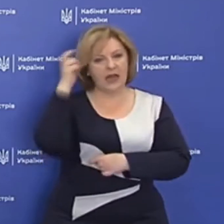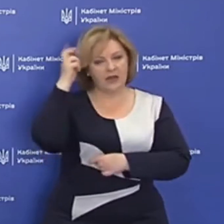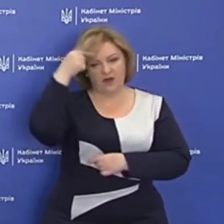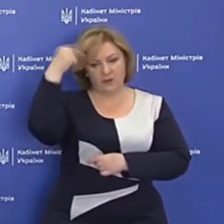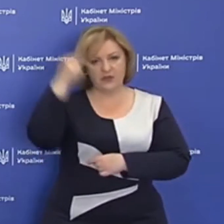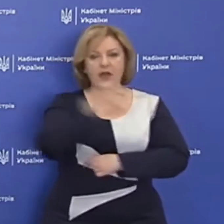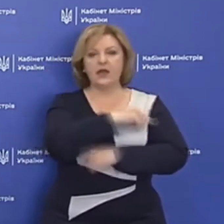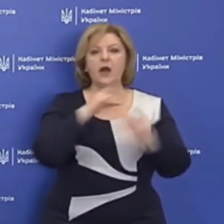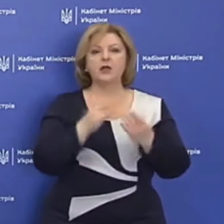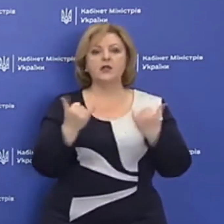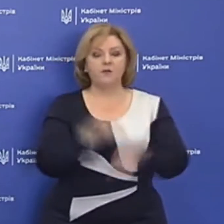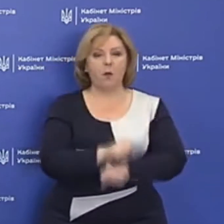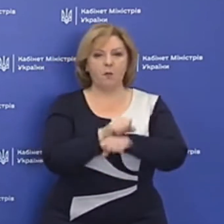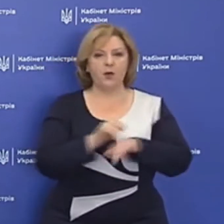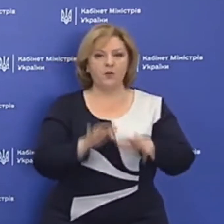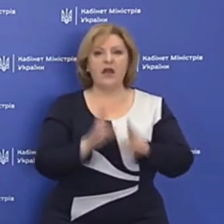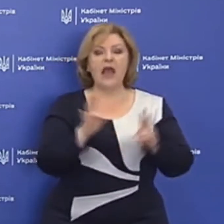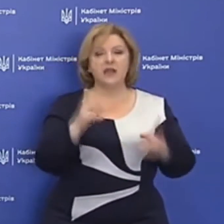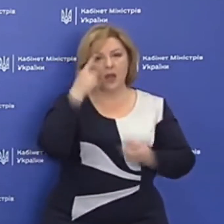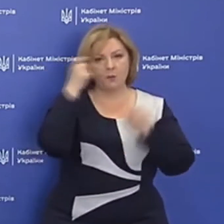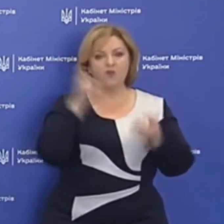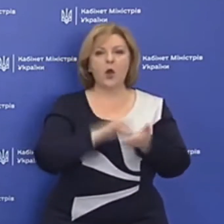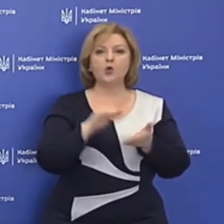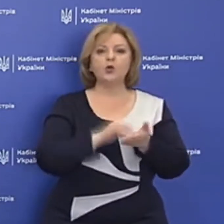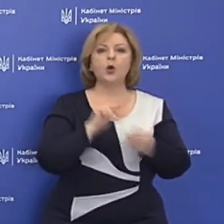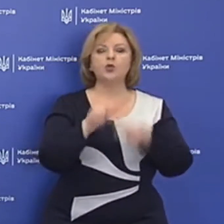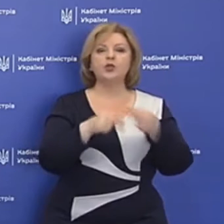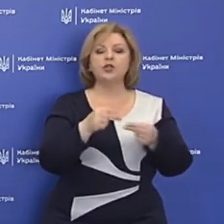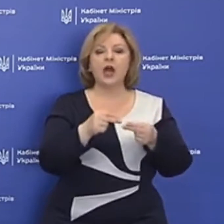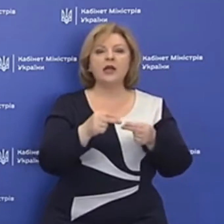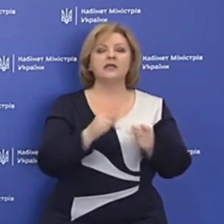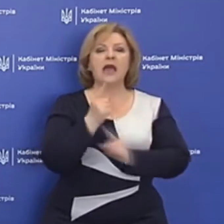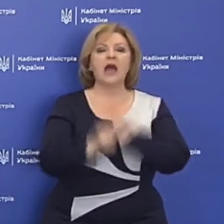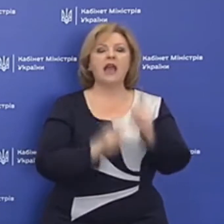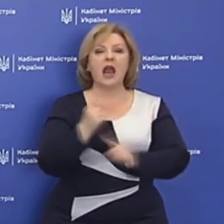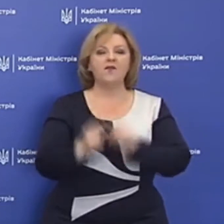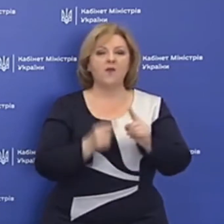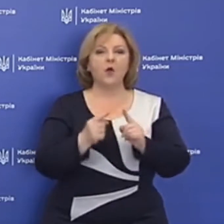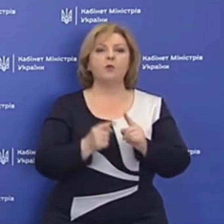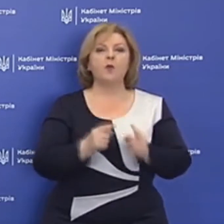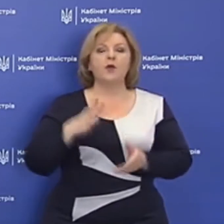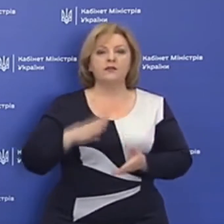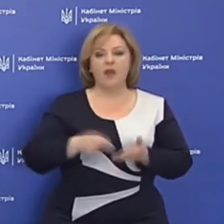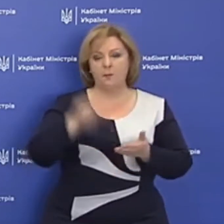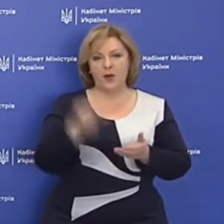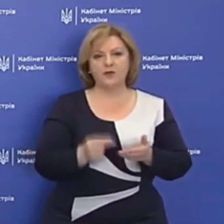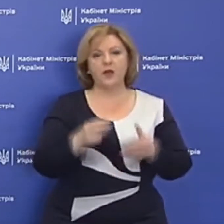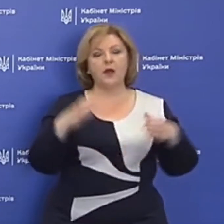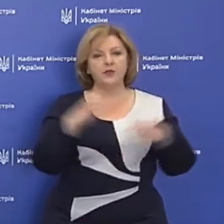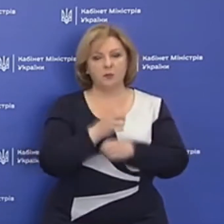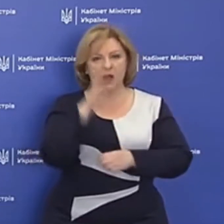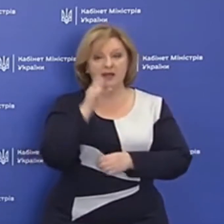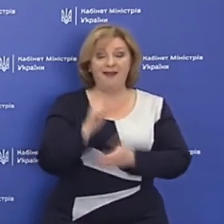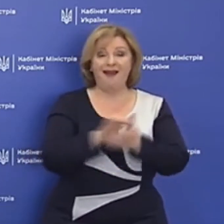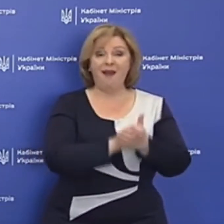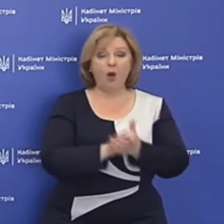сьогодні провели акцію протесту, на якій повідомили журналістам, що через реформу вимушені підписати згоду на зменшення зарплати, а